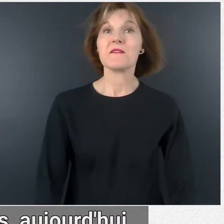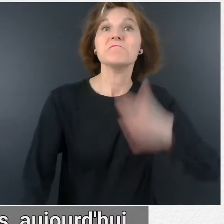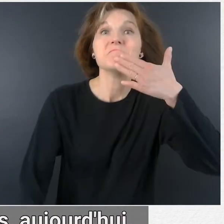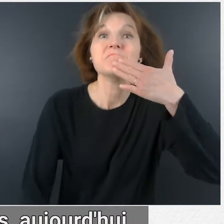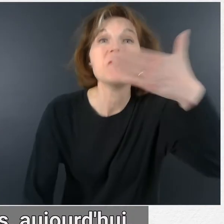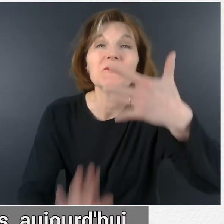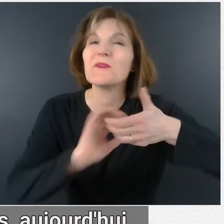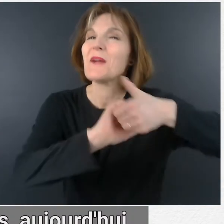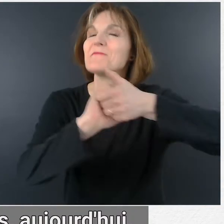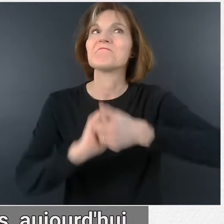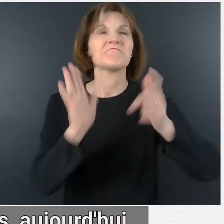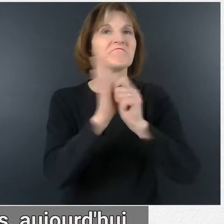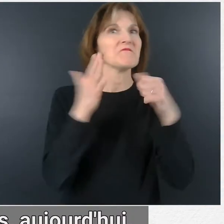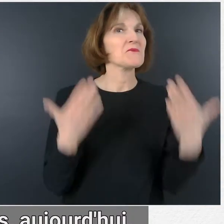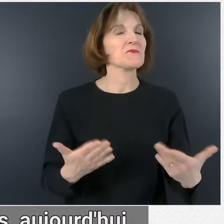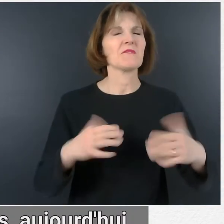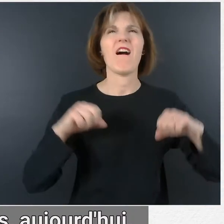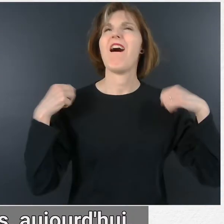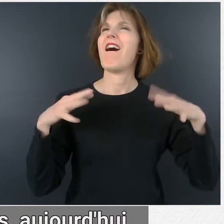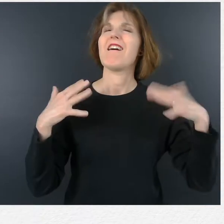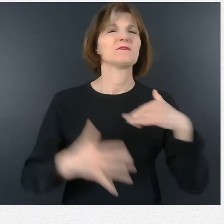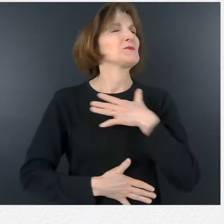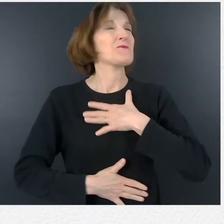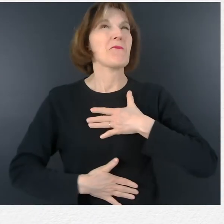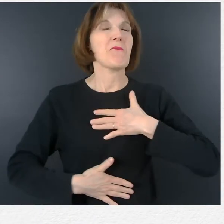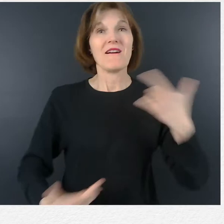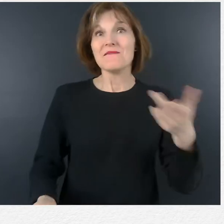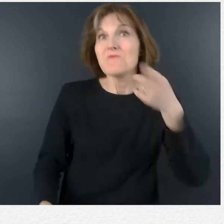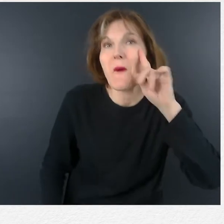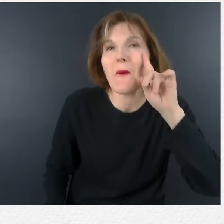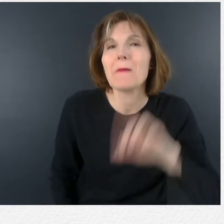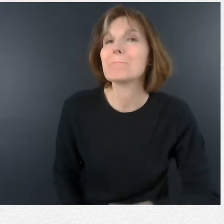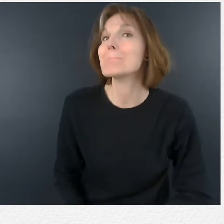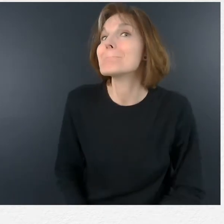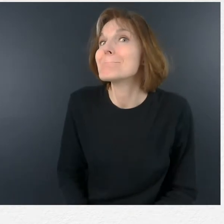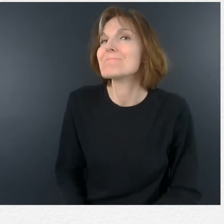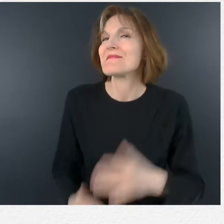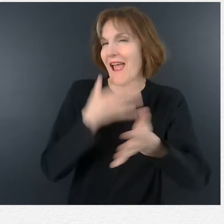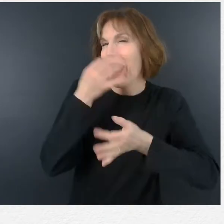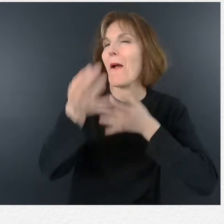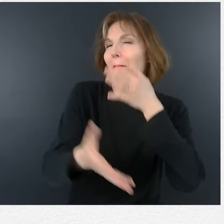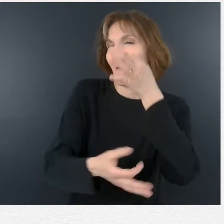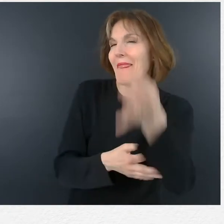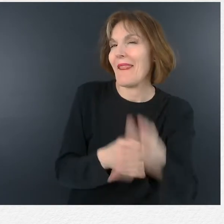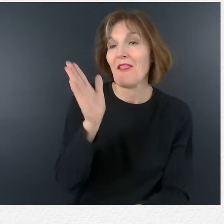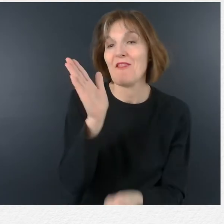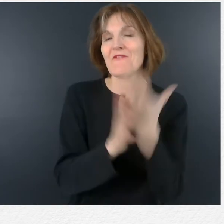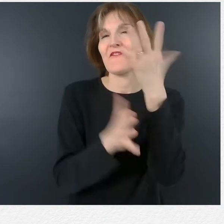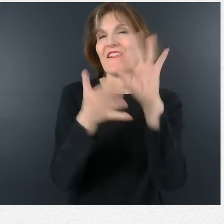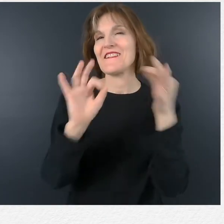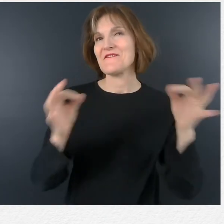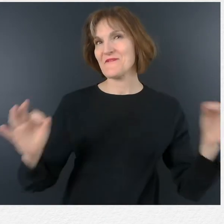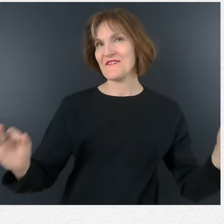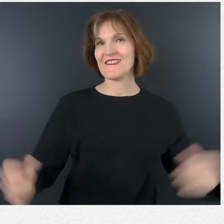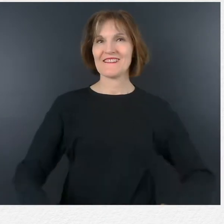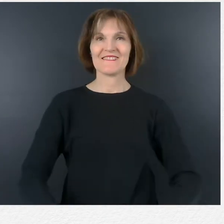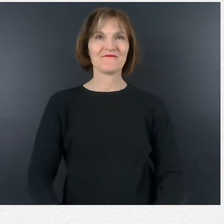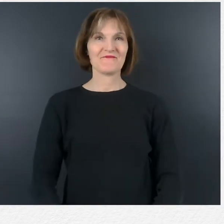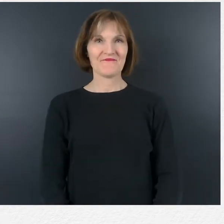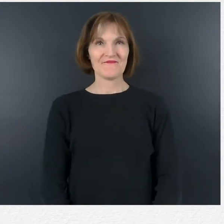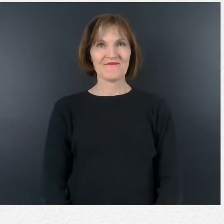Bonjour mes amis, aujourd'hui je suis particulièrement excité parce que nous allons vous raconter une nouvelle